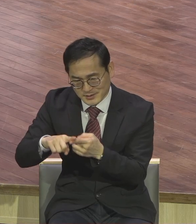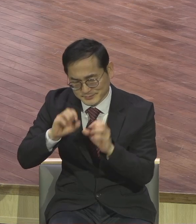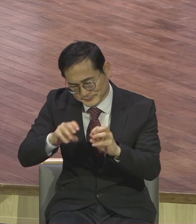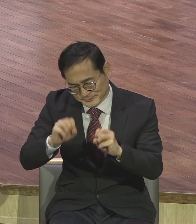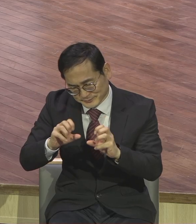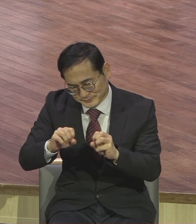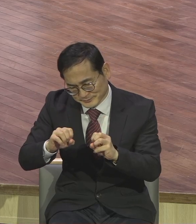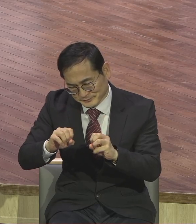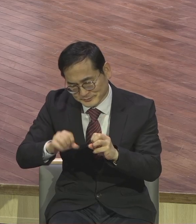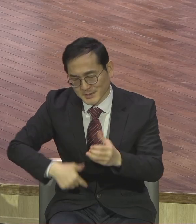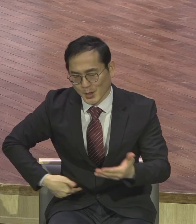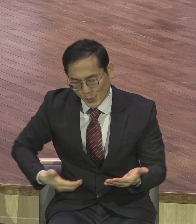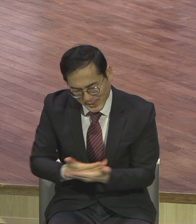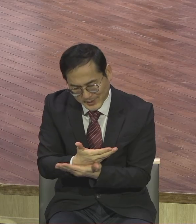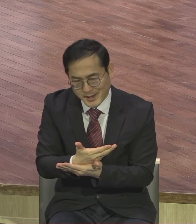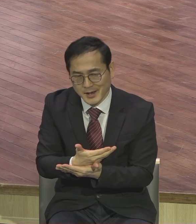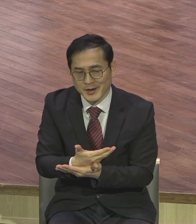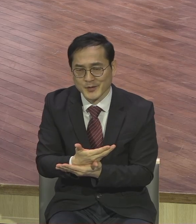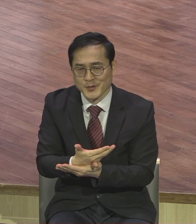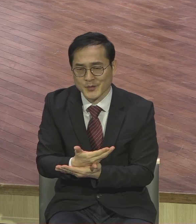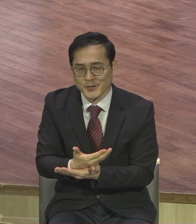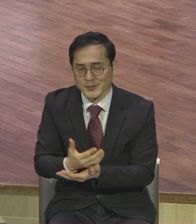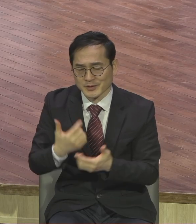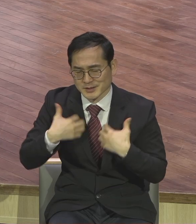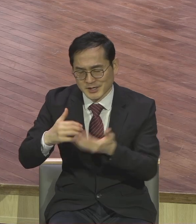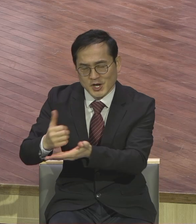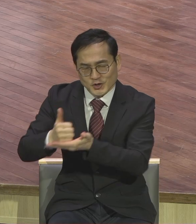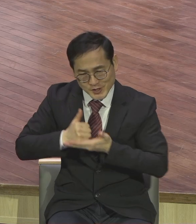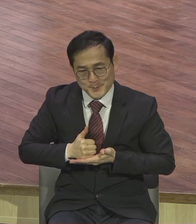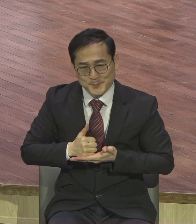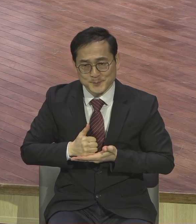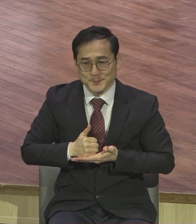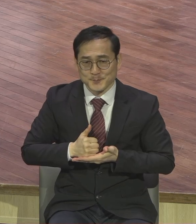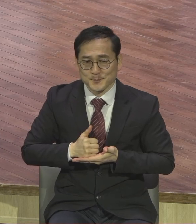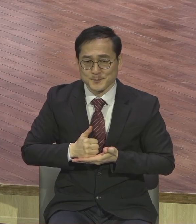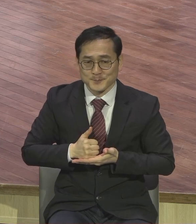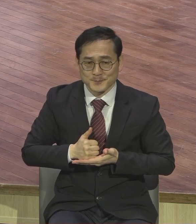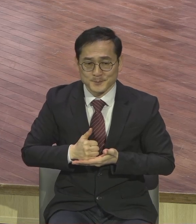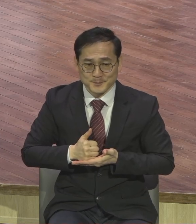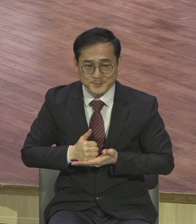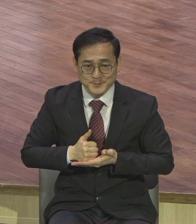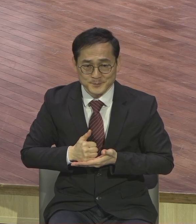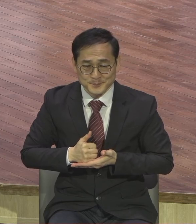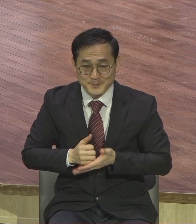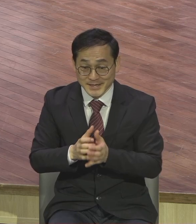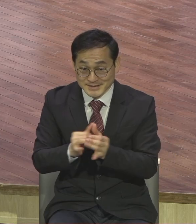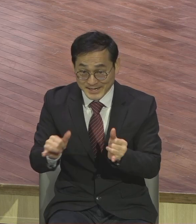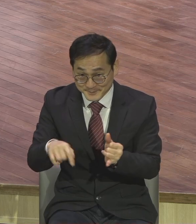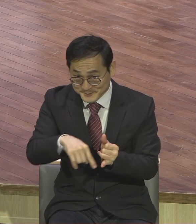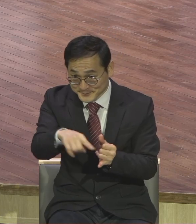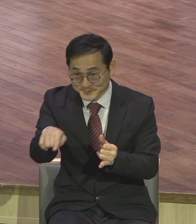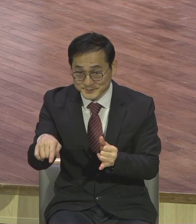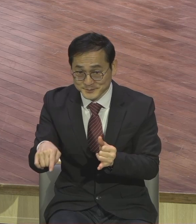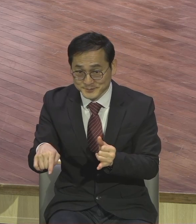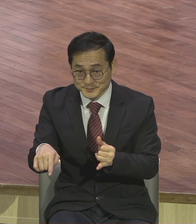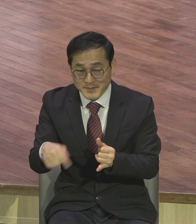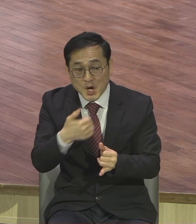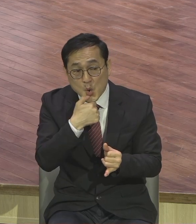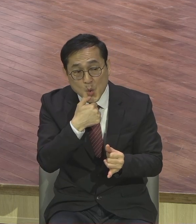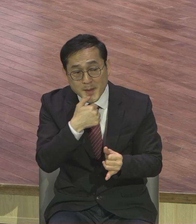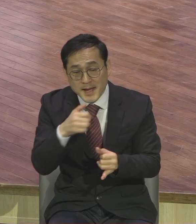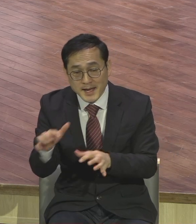듣고 회심을 하고 유대교에서 기독교로 회심을 한 분들이 로마에서 이제